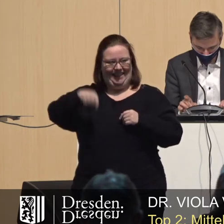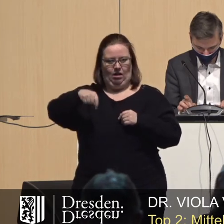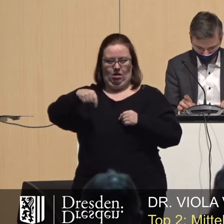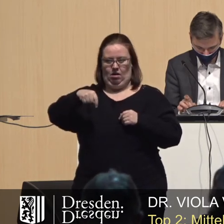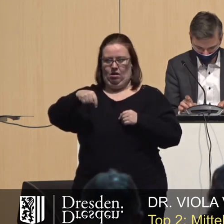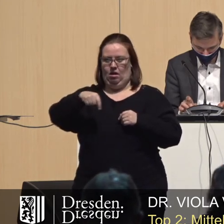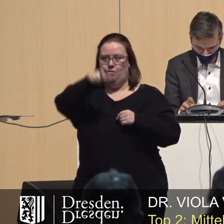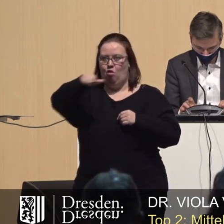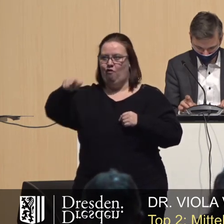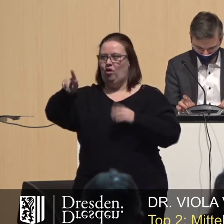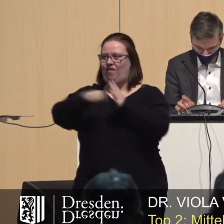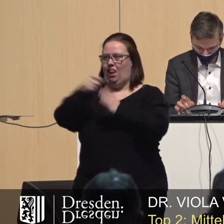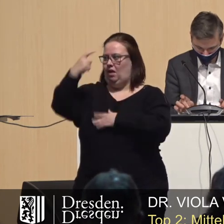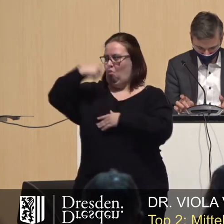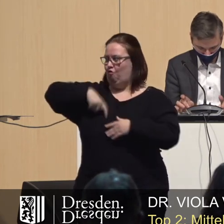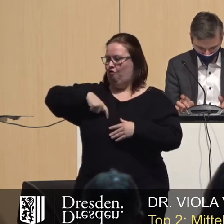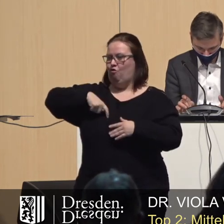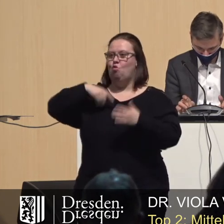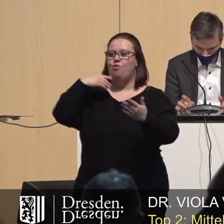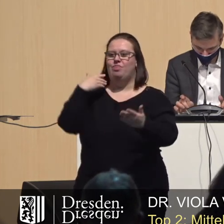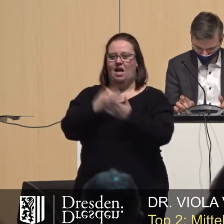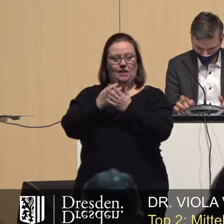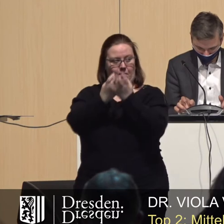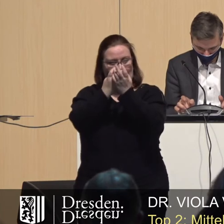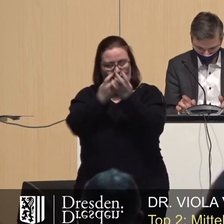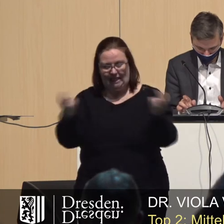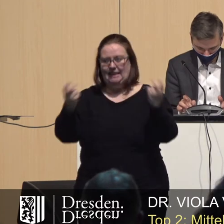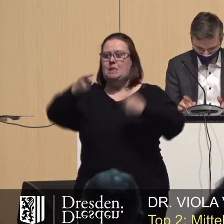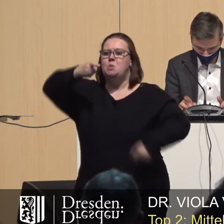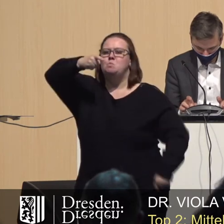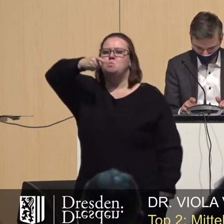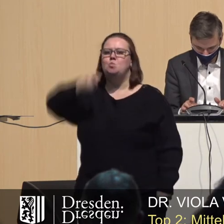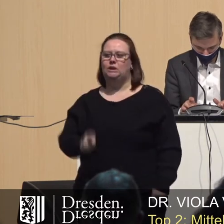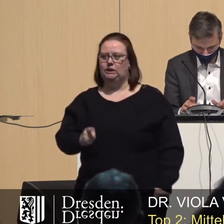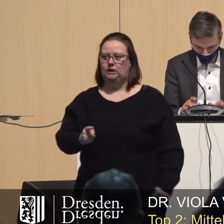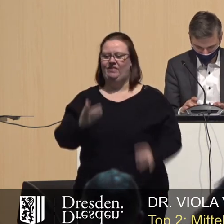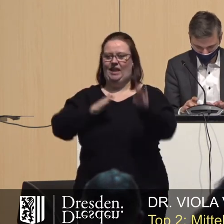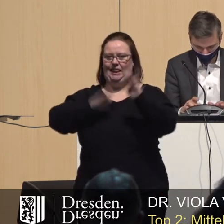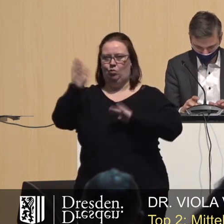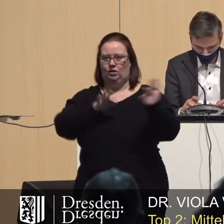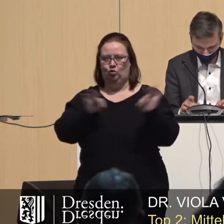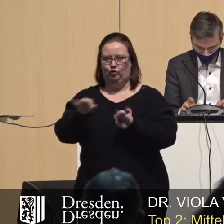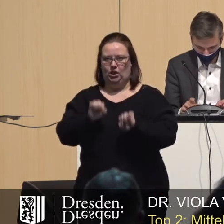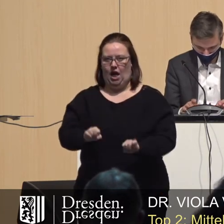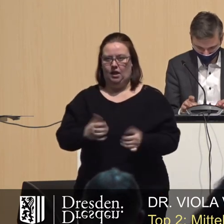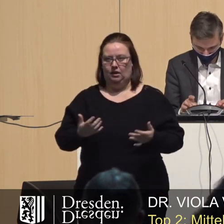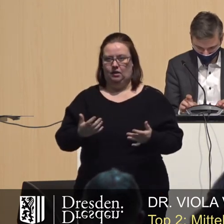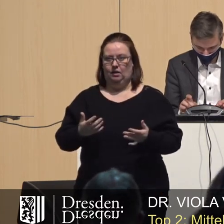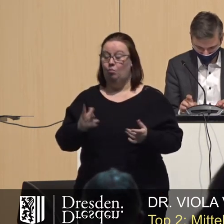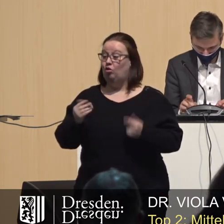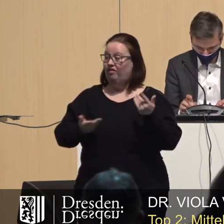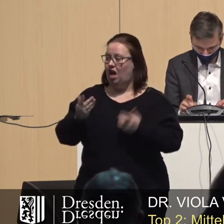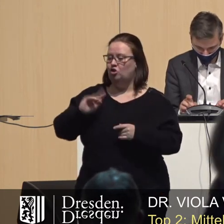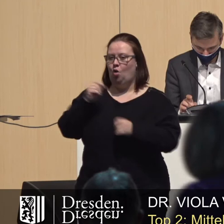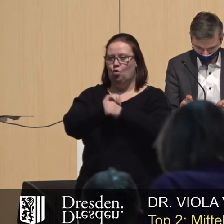dieser Bevölkerung gewählt sind und deshalb hier sitzen müssen, damit Demokratie stattfinden kann. Sie sollten auch